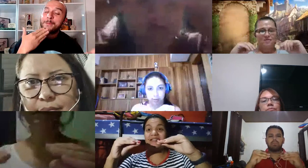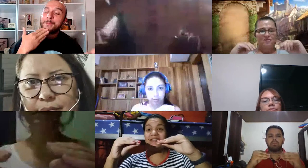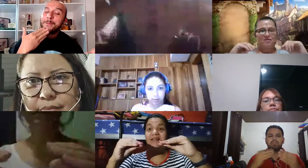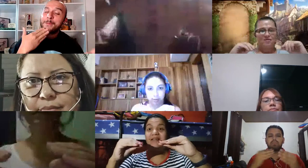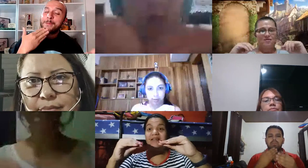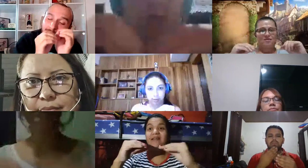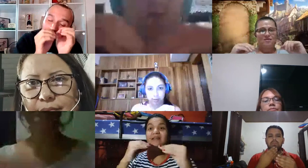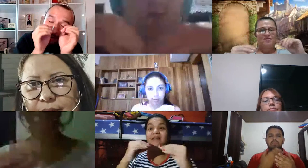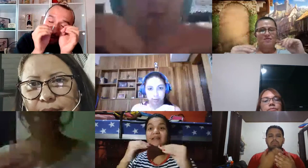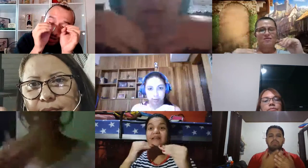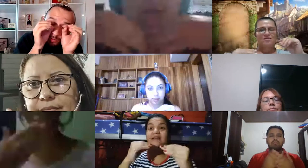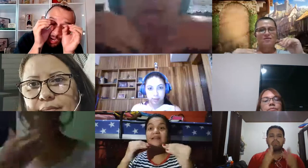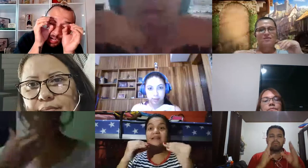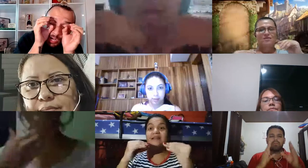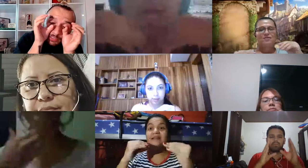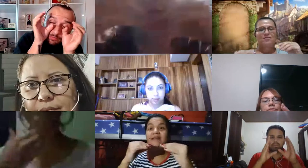Buenas noches.